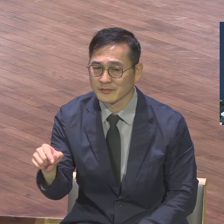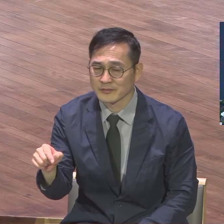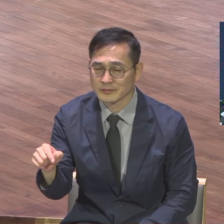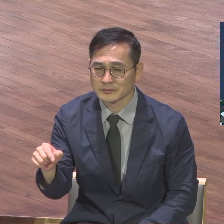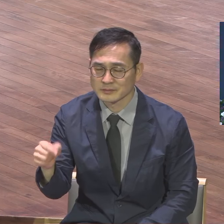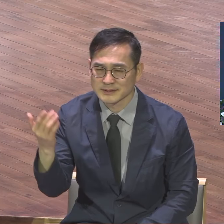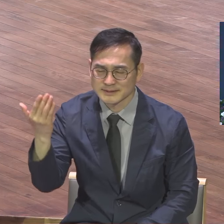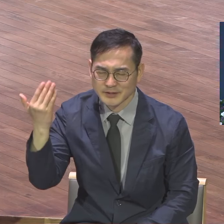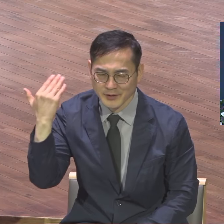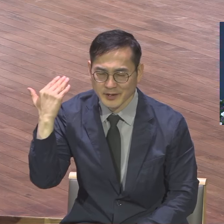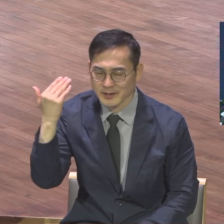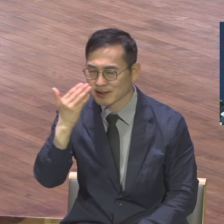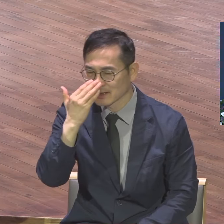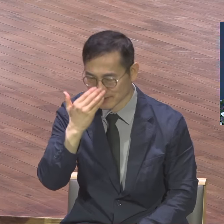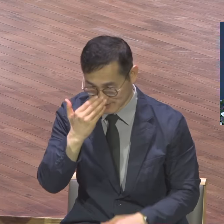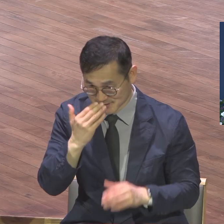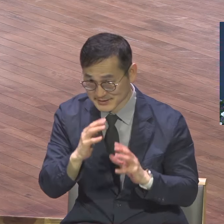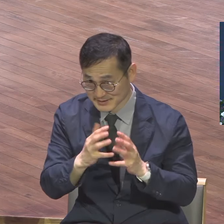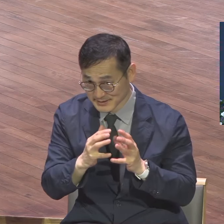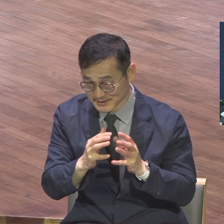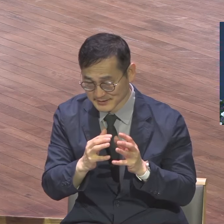당시 이스라엘은